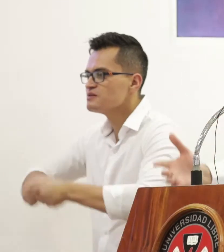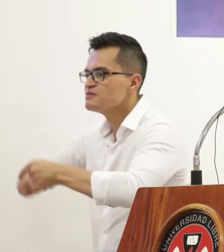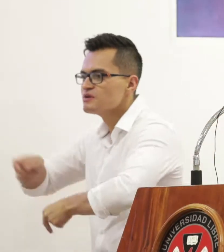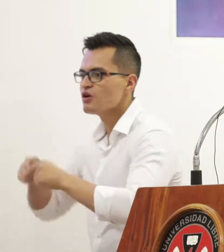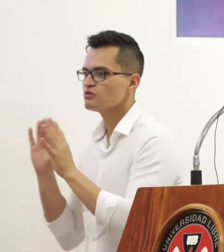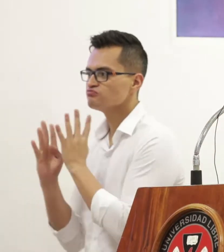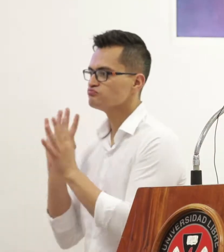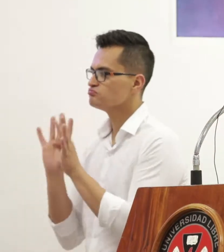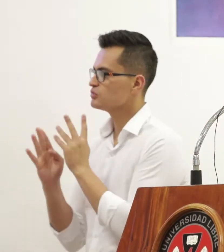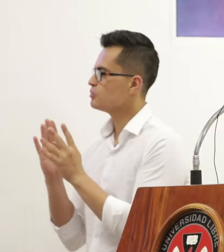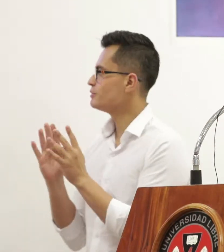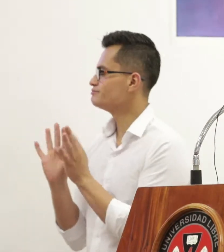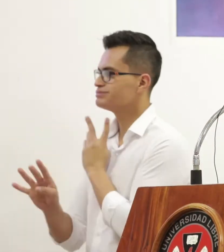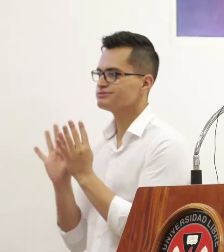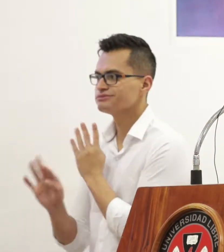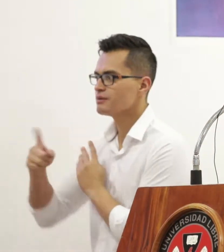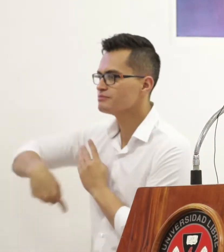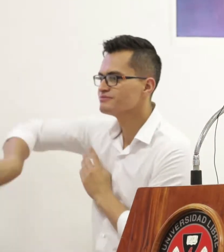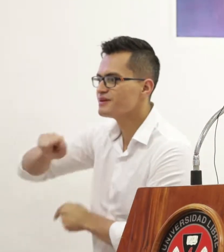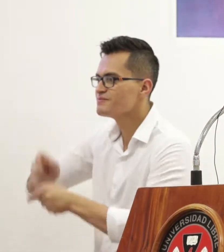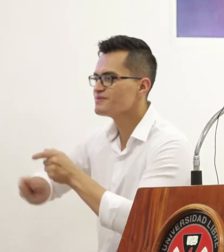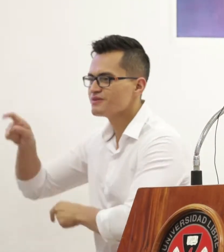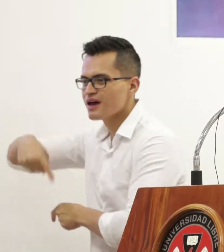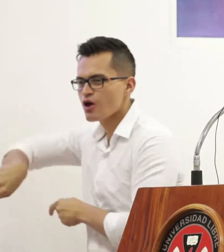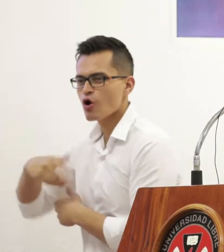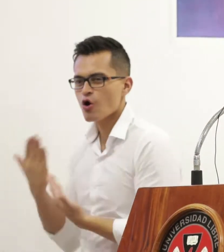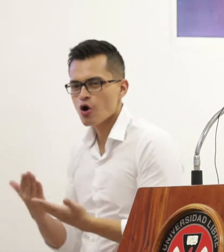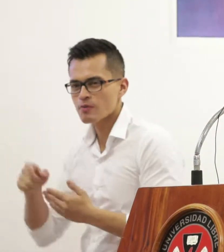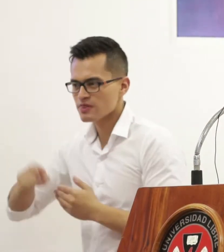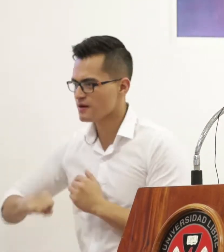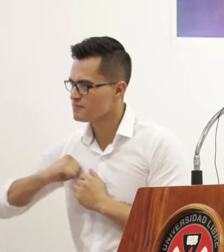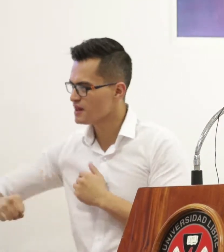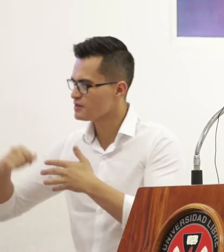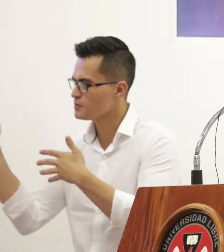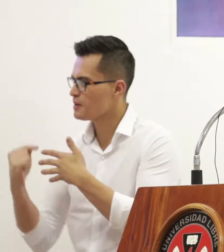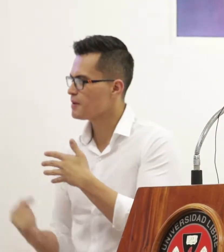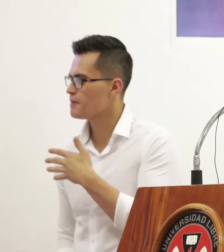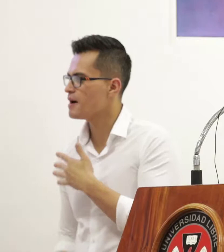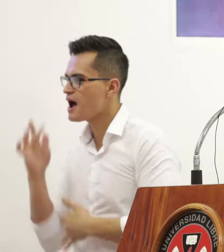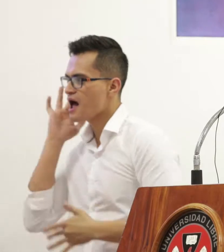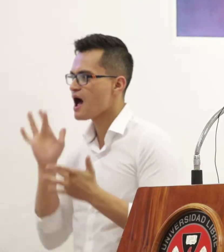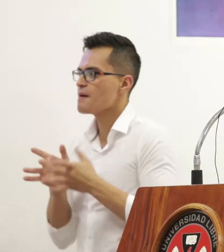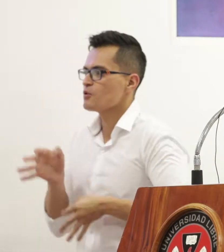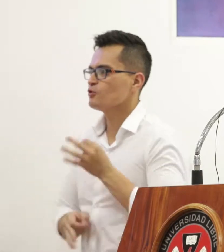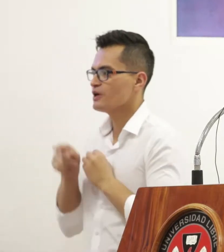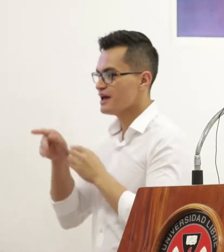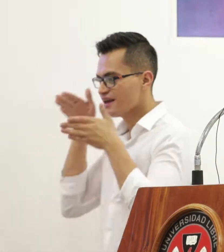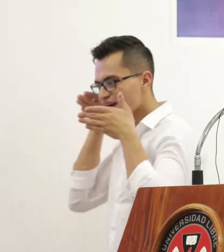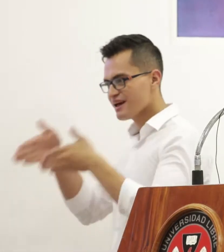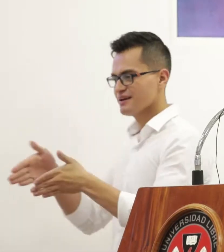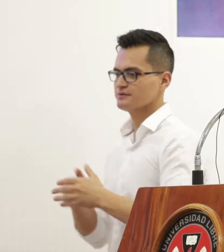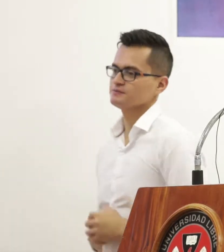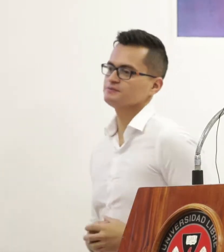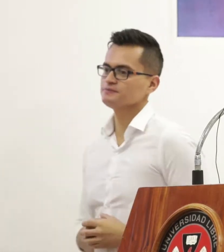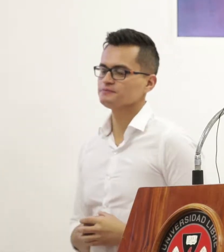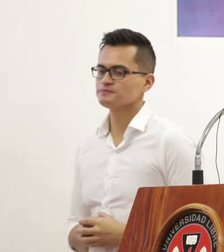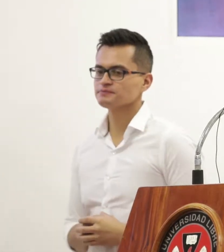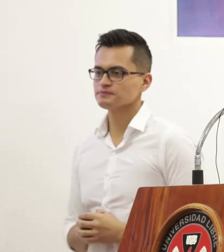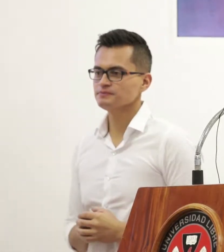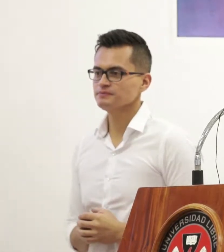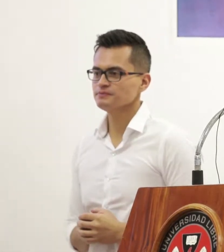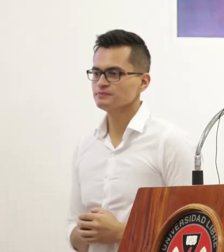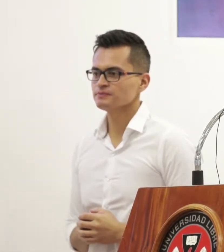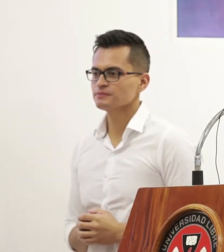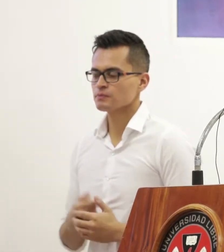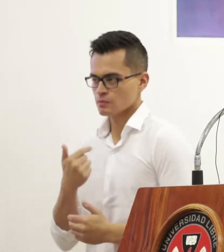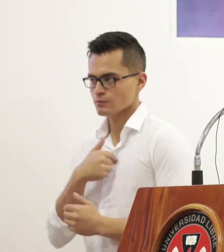la demanda de derechos, que es precisamente el escenario de justicia que nos compromete a todos. Y eso yo quiero